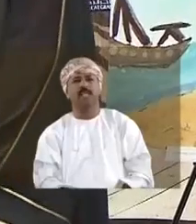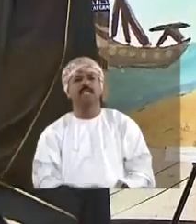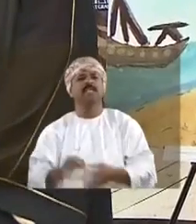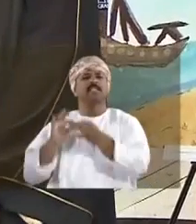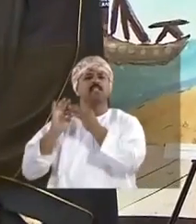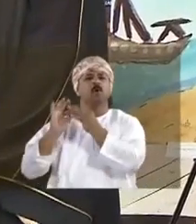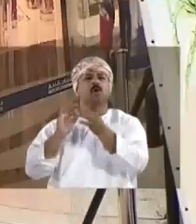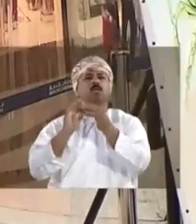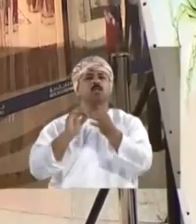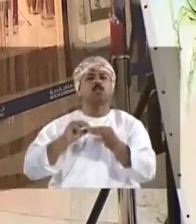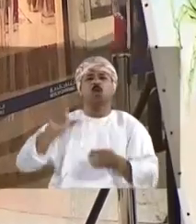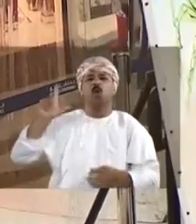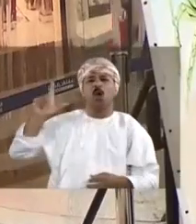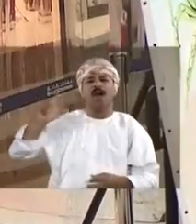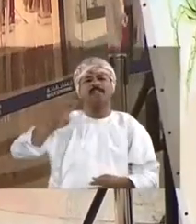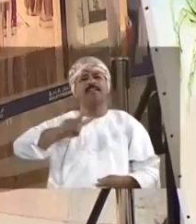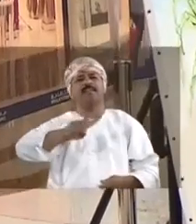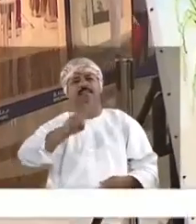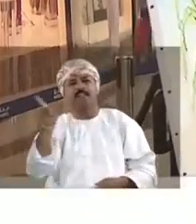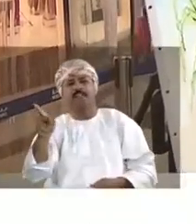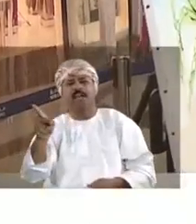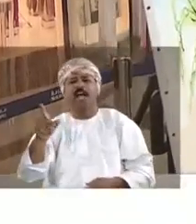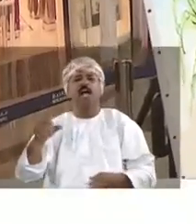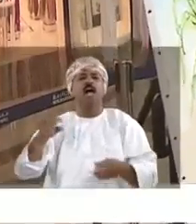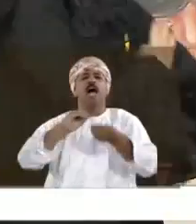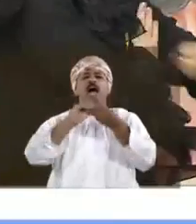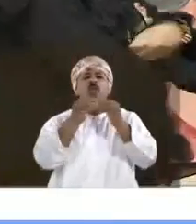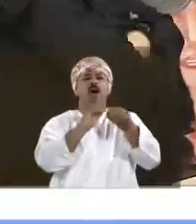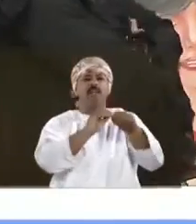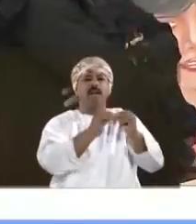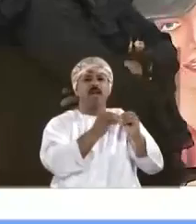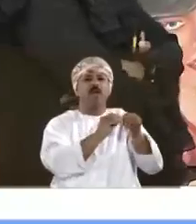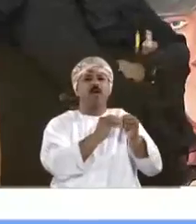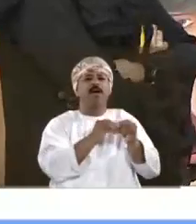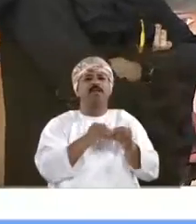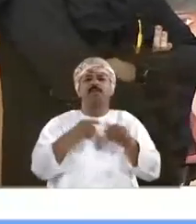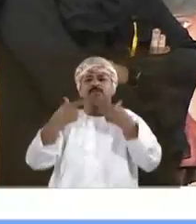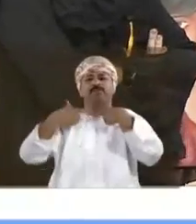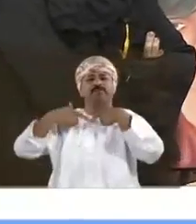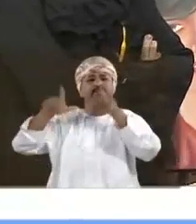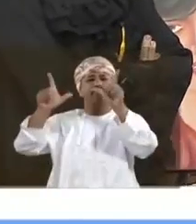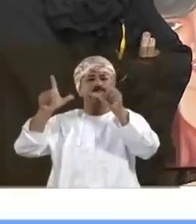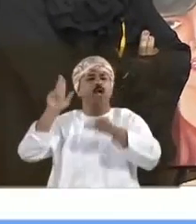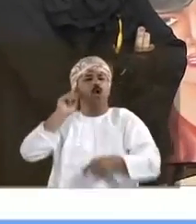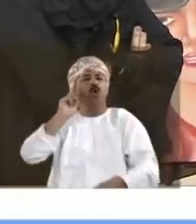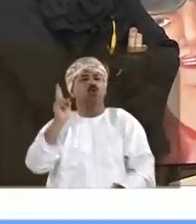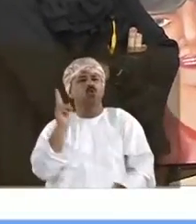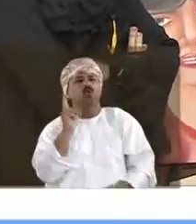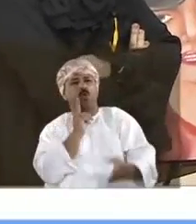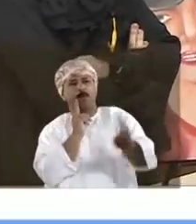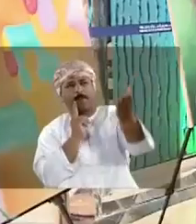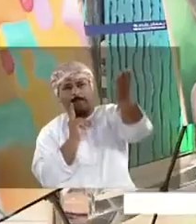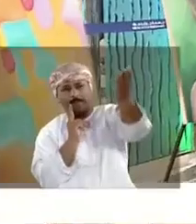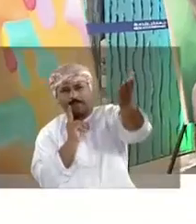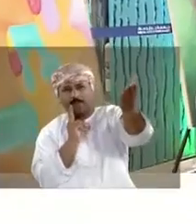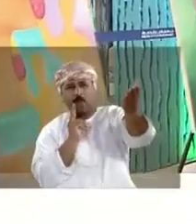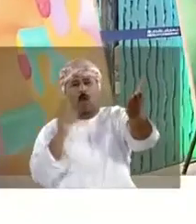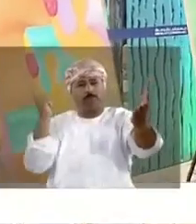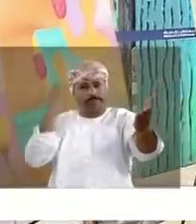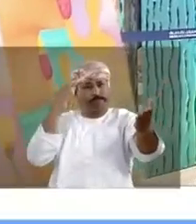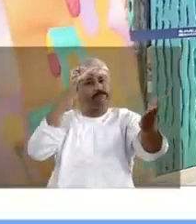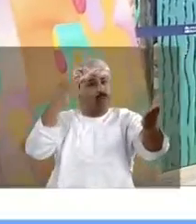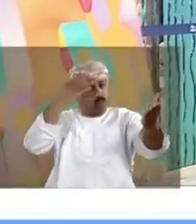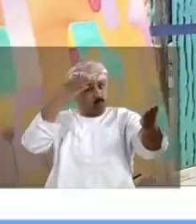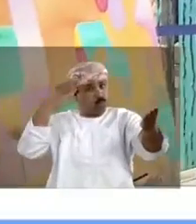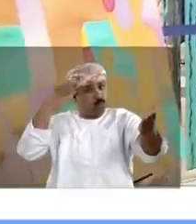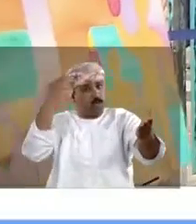التواصل لغات أخرى بصوت الألوان، نطقت إبداعات الصم. فنانون